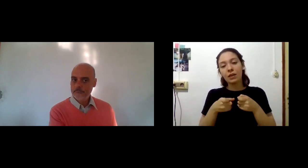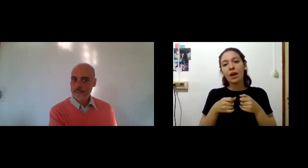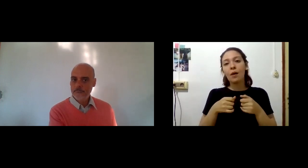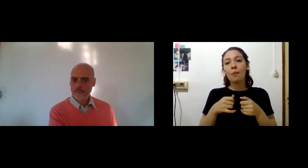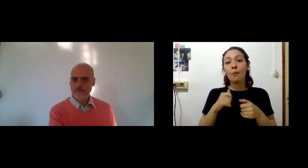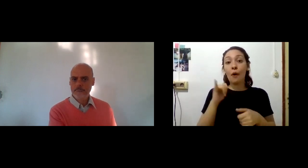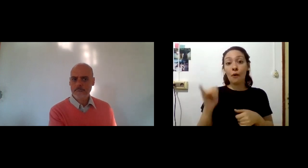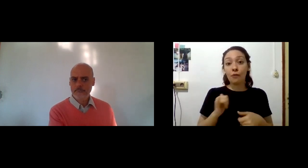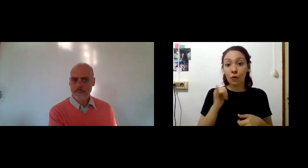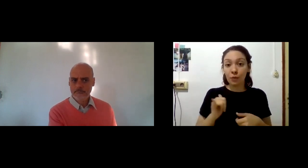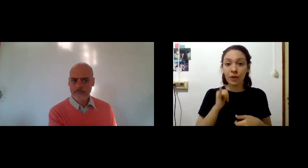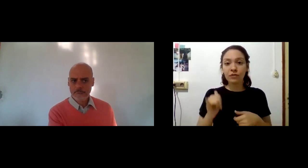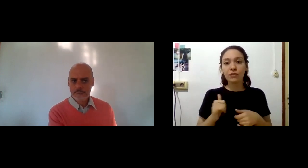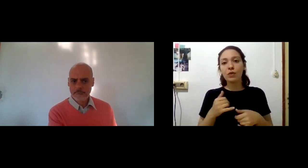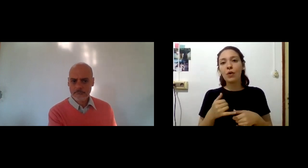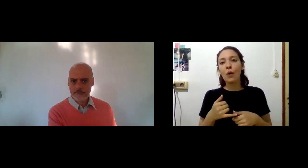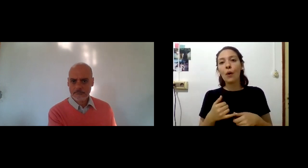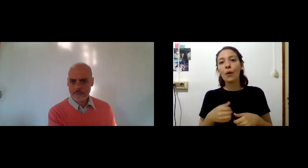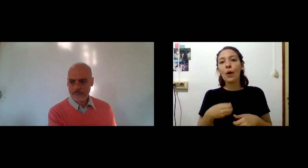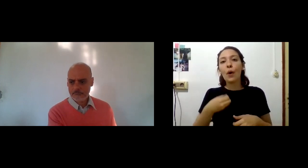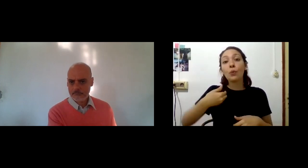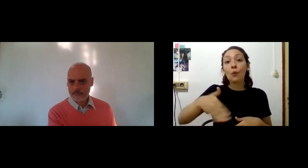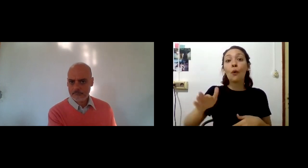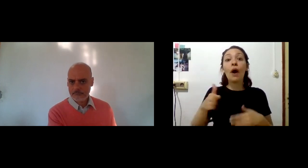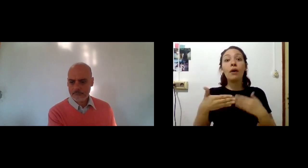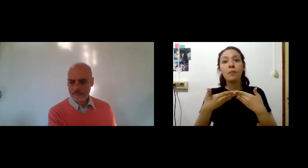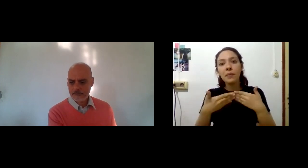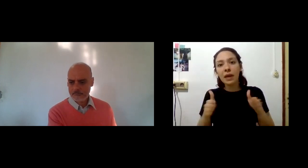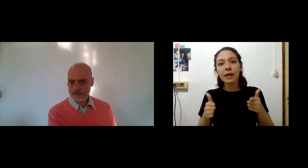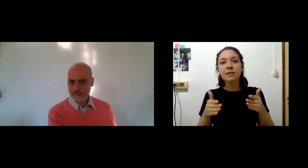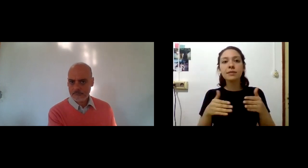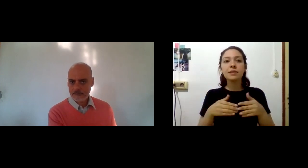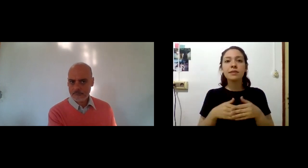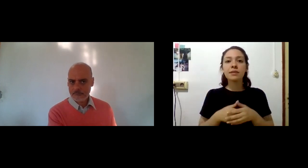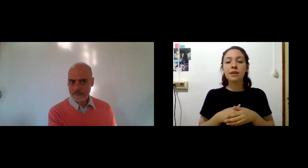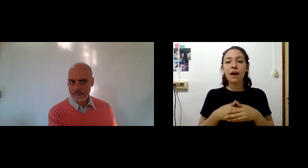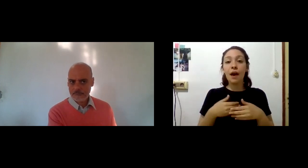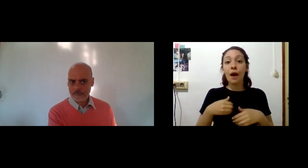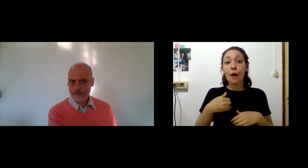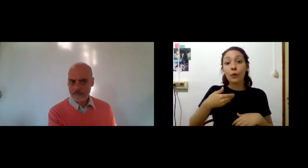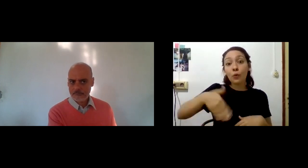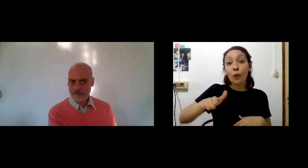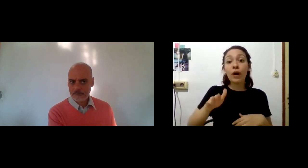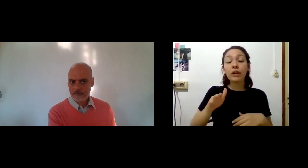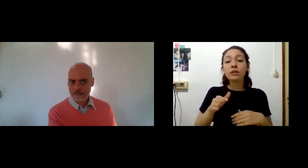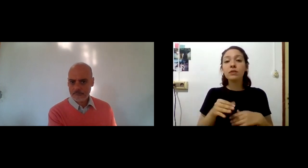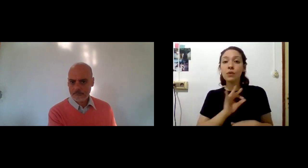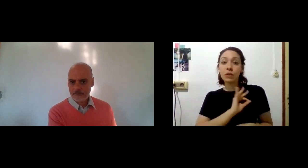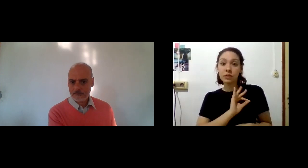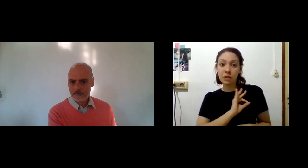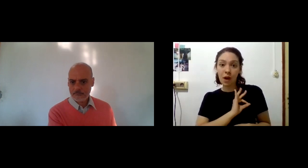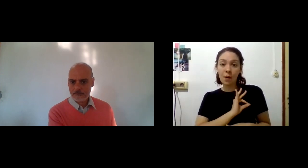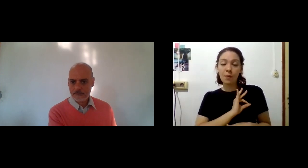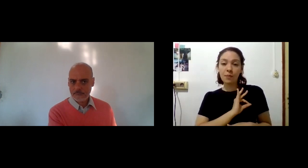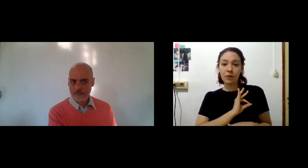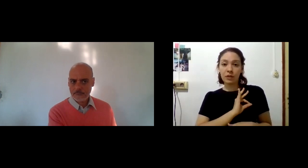comienzo del curso o bien del examen, porque en sí, por ejemplo, yo me enteré